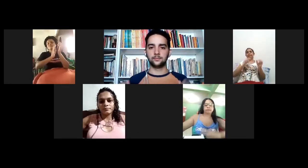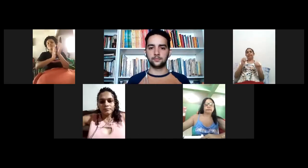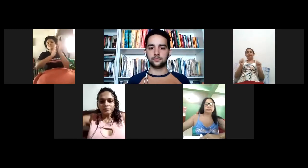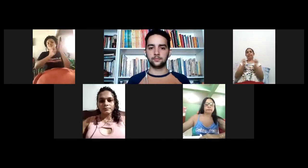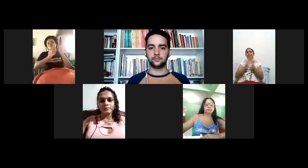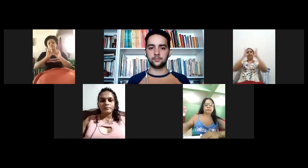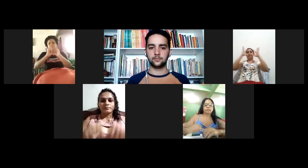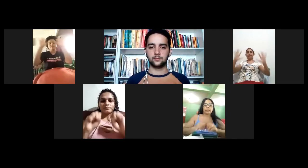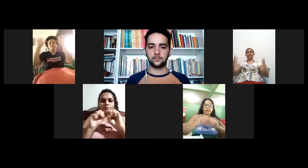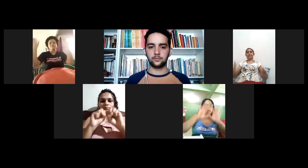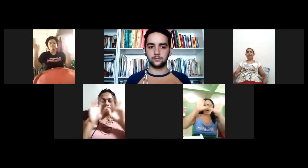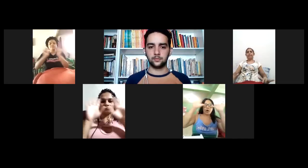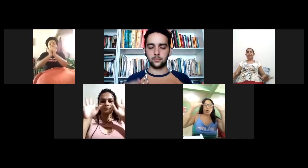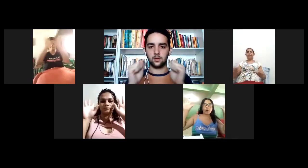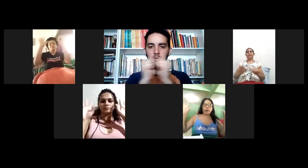glória,